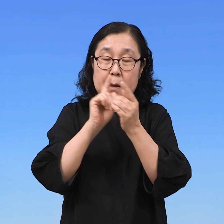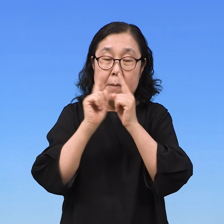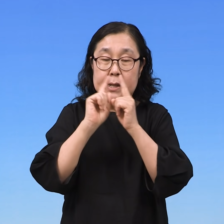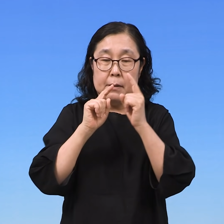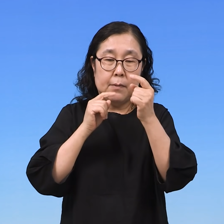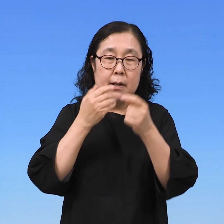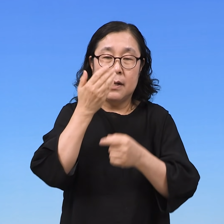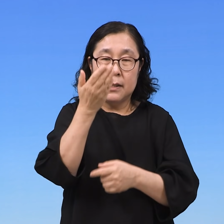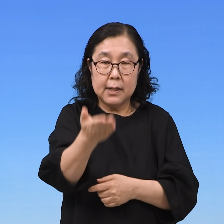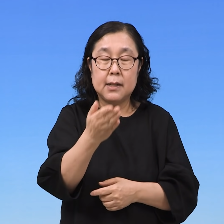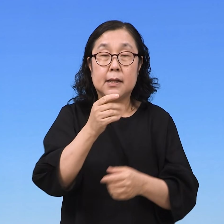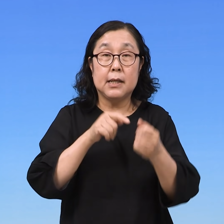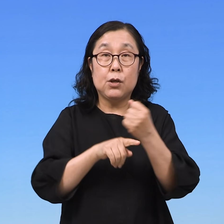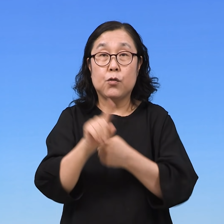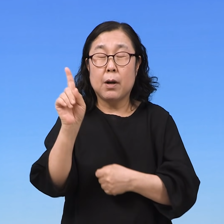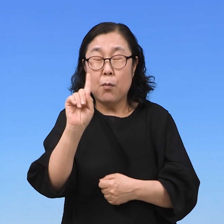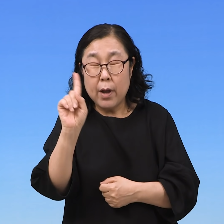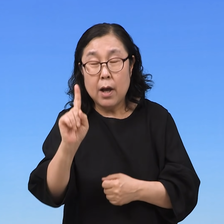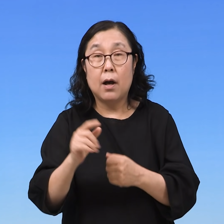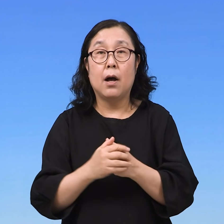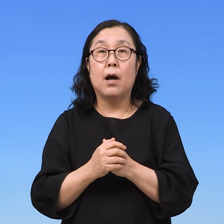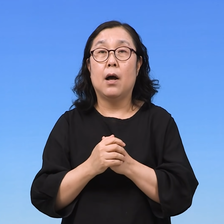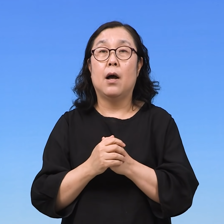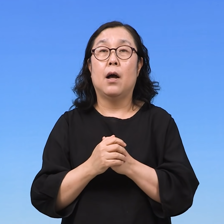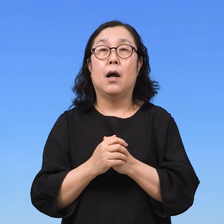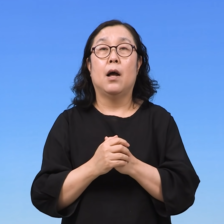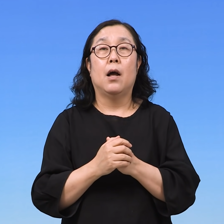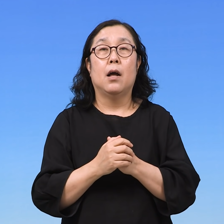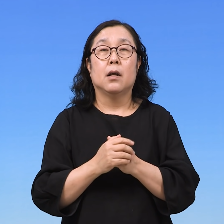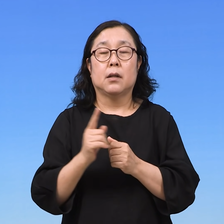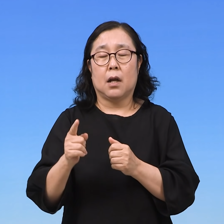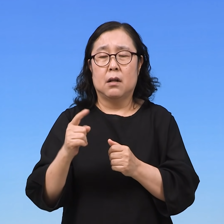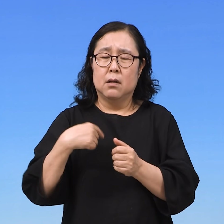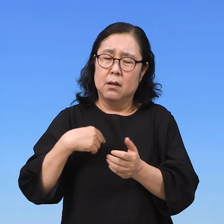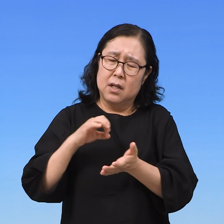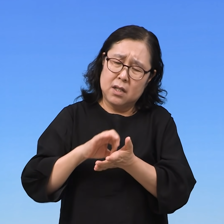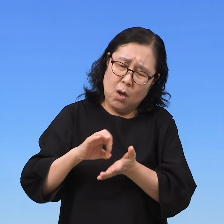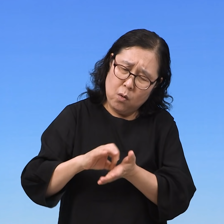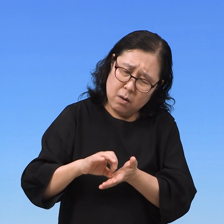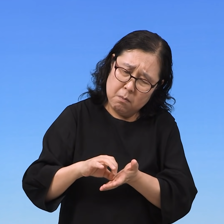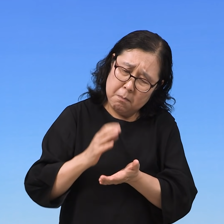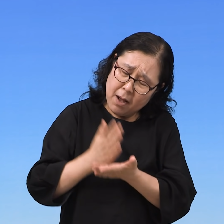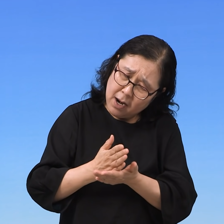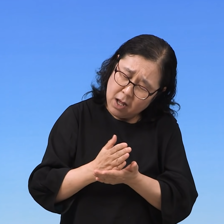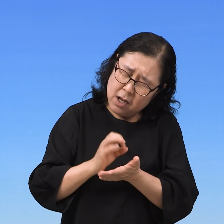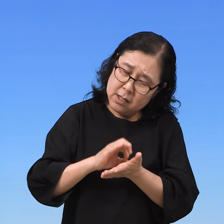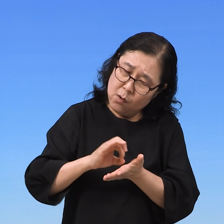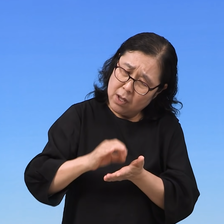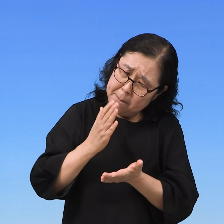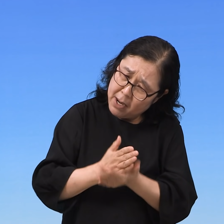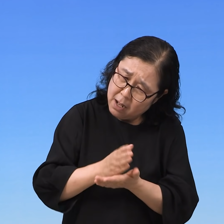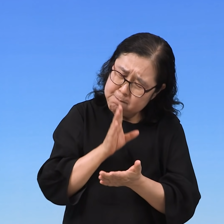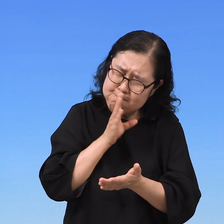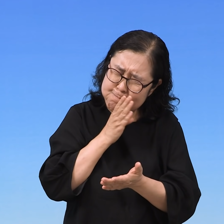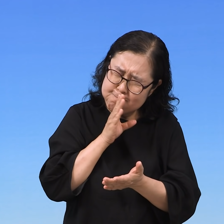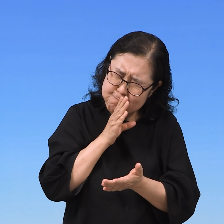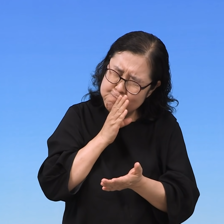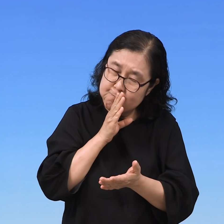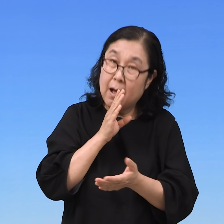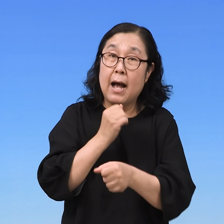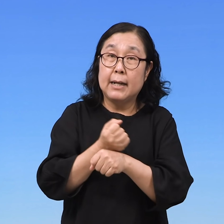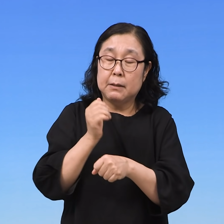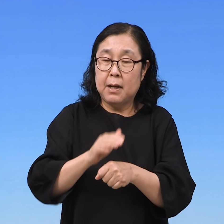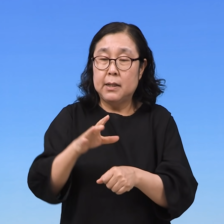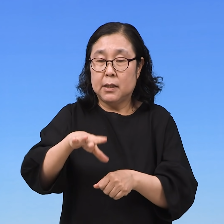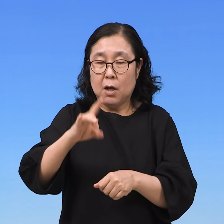이 말씀을 왜 드리는가 하면은요, 후자 경우, 그러니까 이분을 이게 쓸까 말까, 써야 되나 말아야 되나, 처음에는